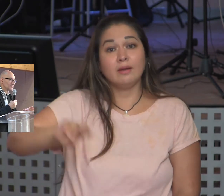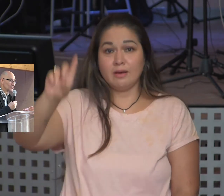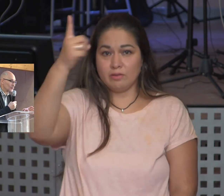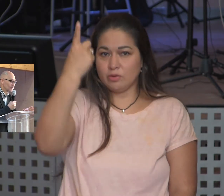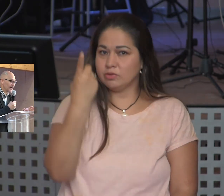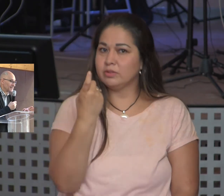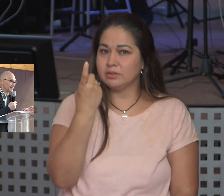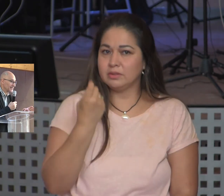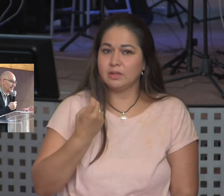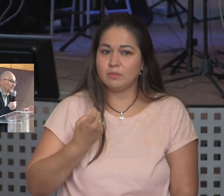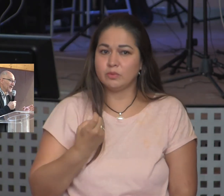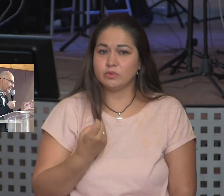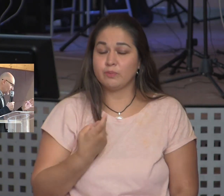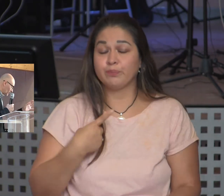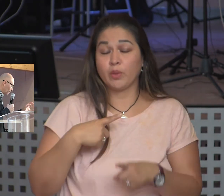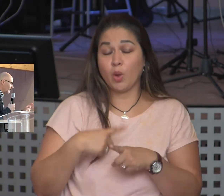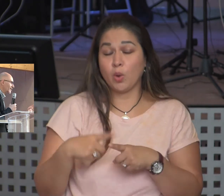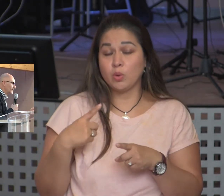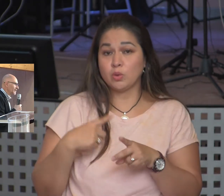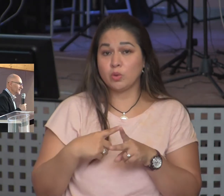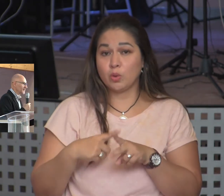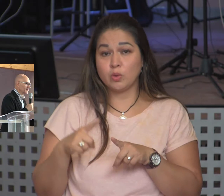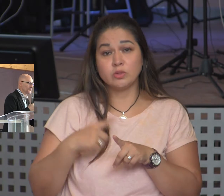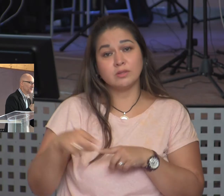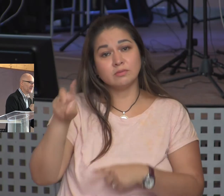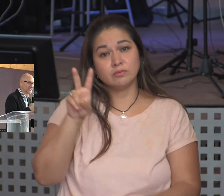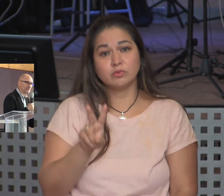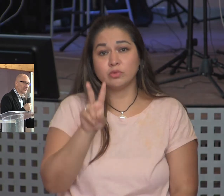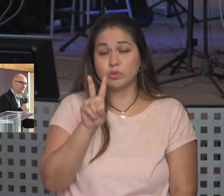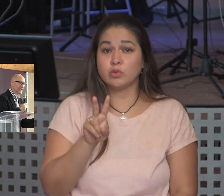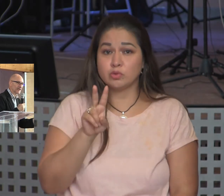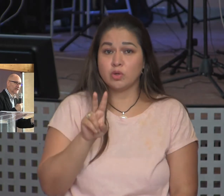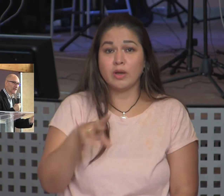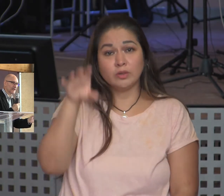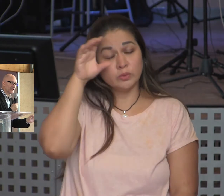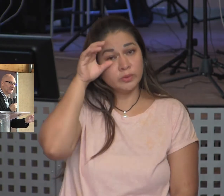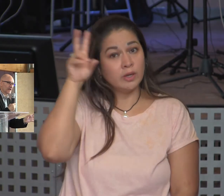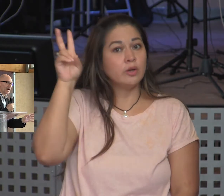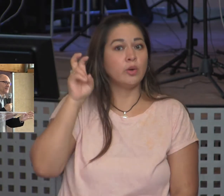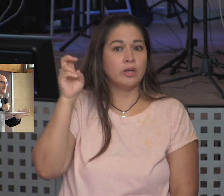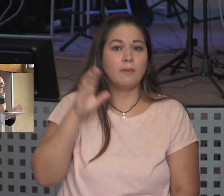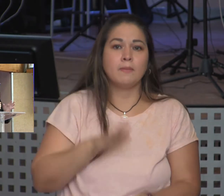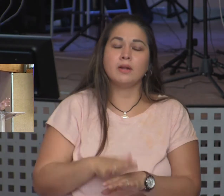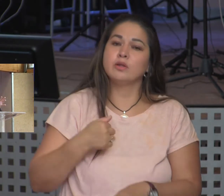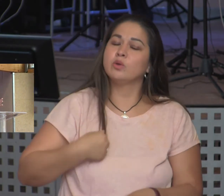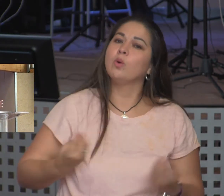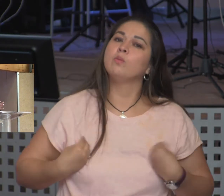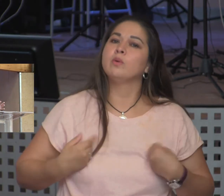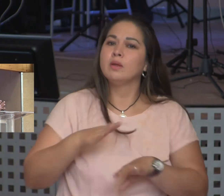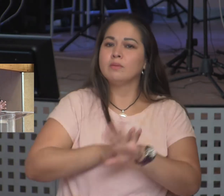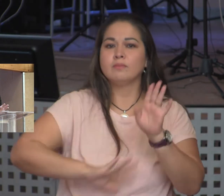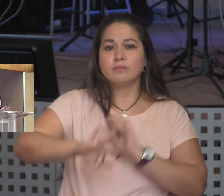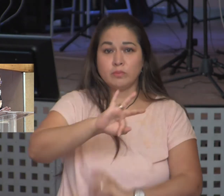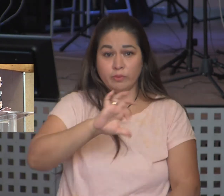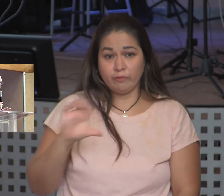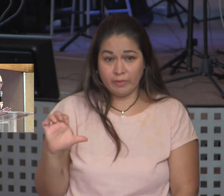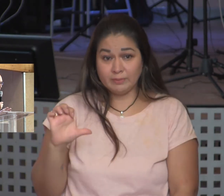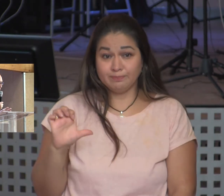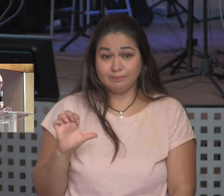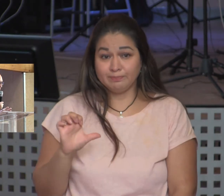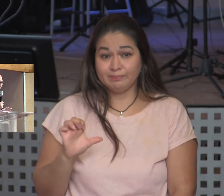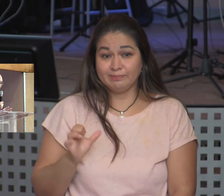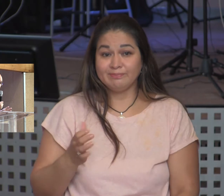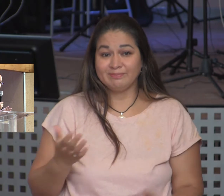Las dos cosas, para que yo pueda vivir por fe. A veces tenemos la palabra de